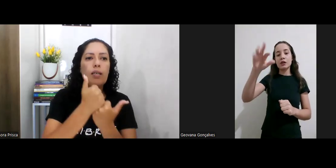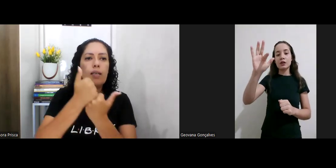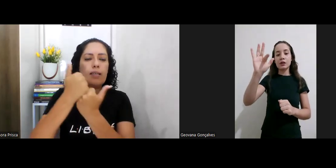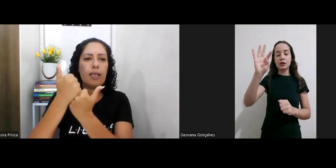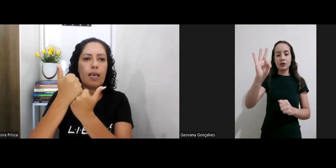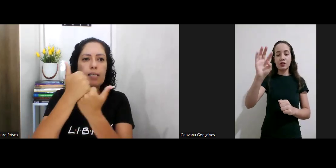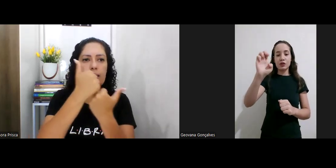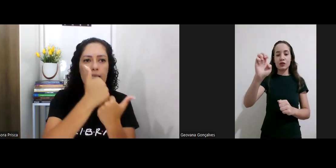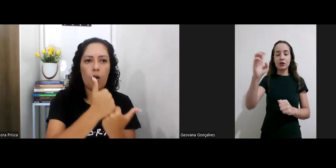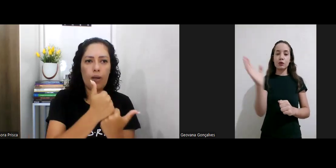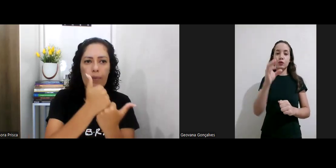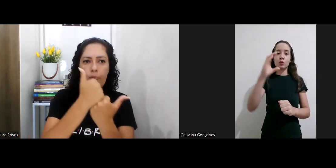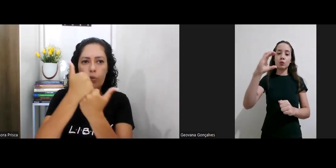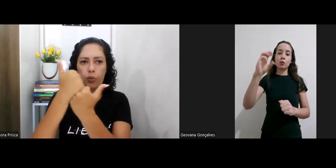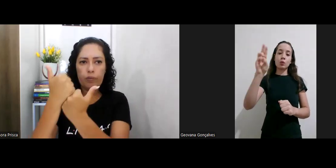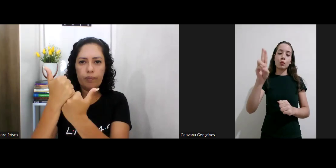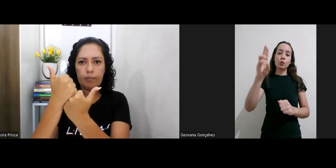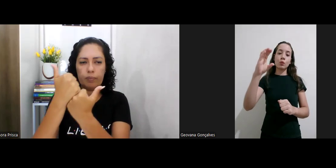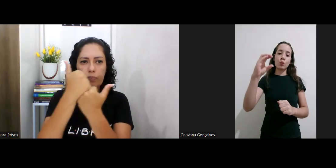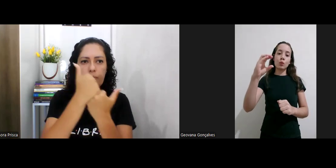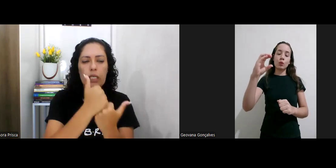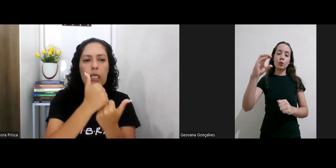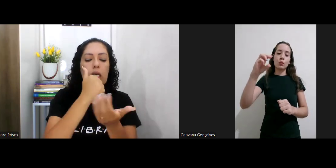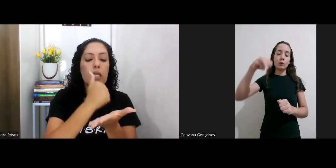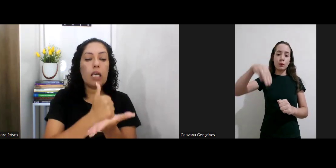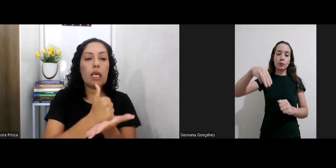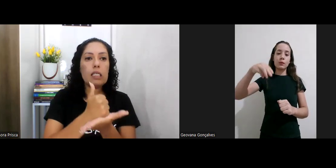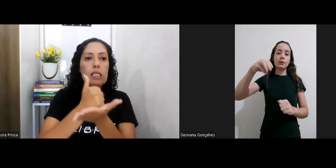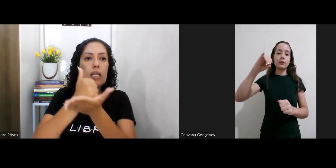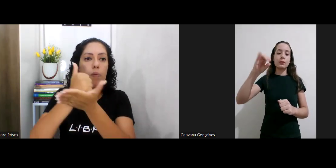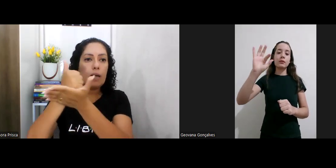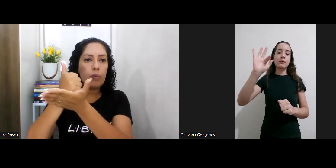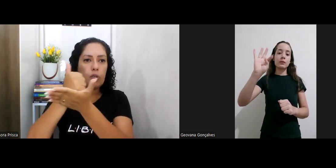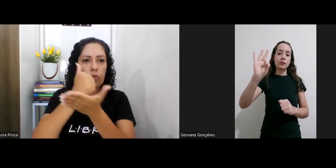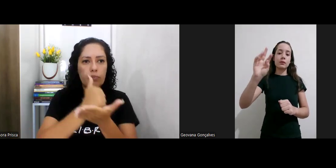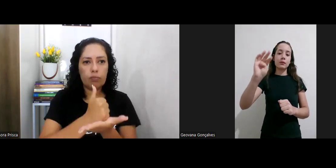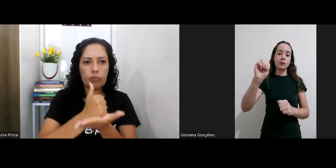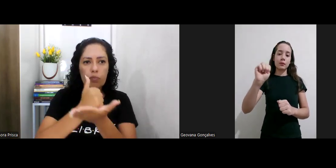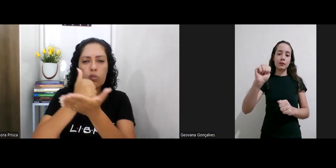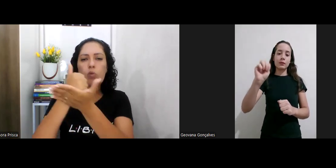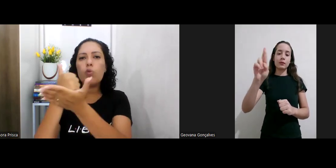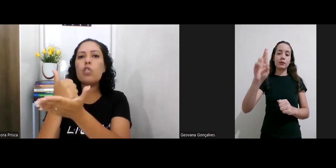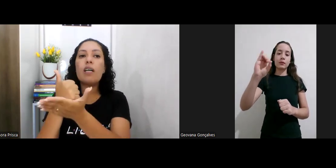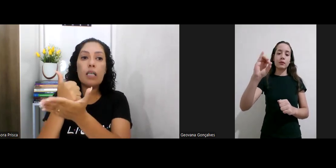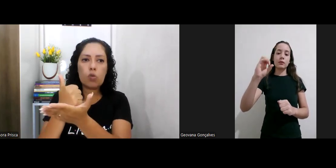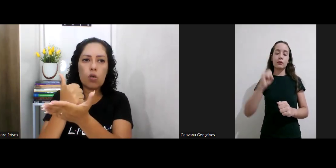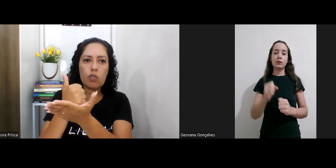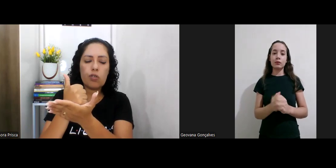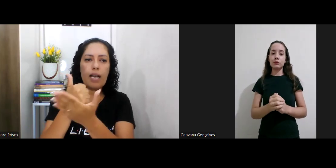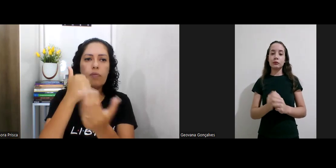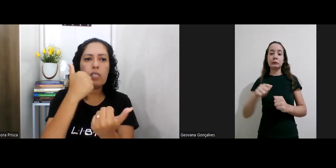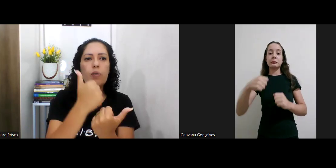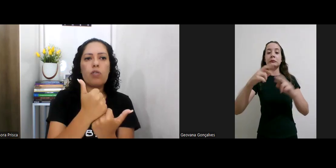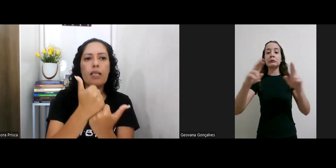apoio? Tem esse sinal para apoio e tem esse sinal para apoio. São duas